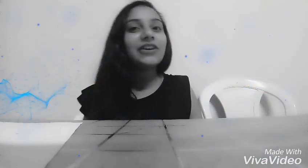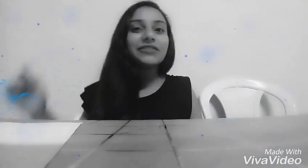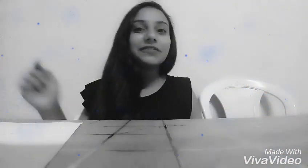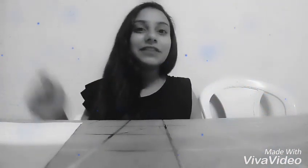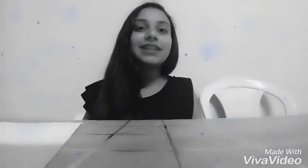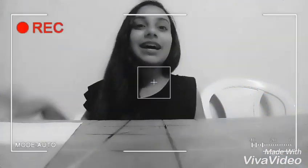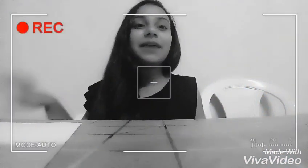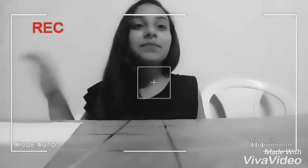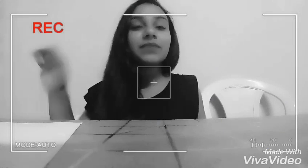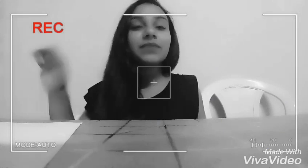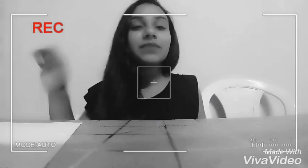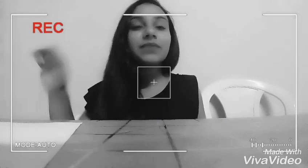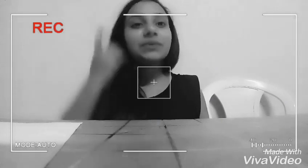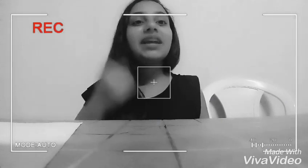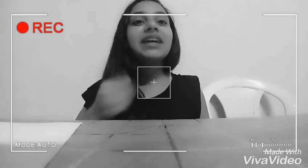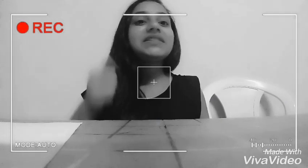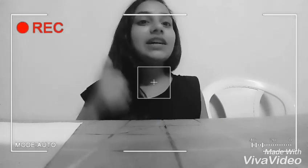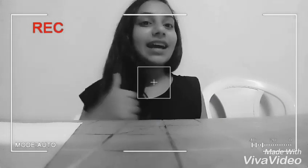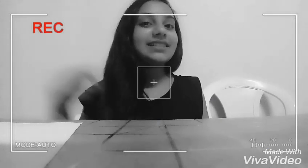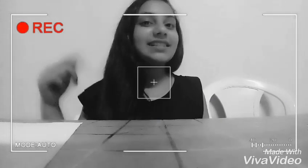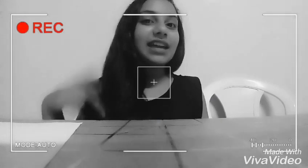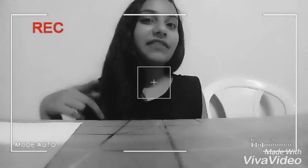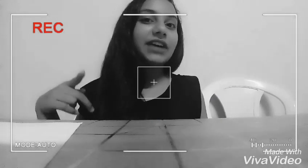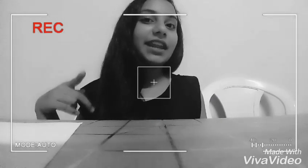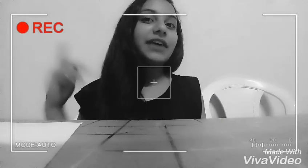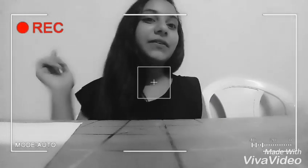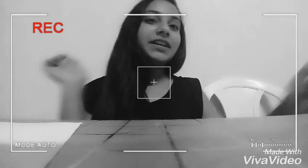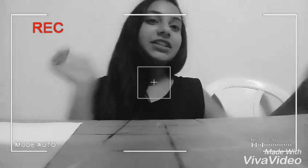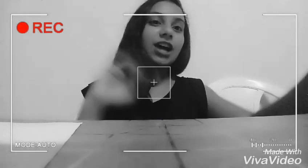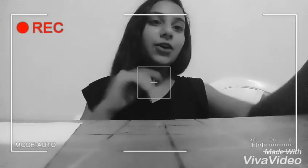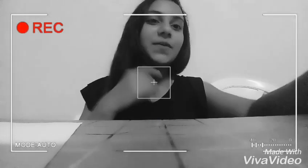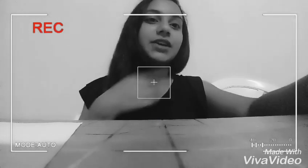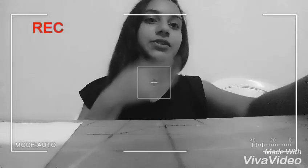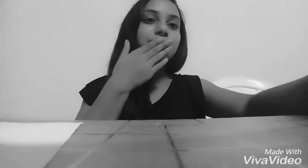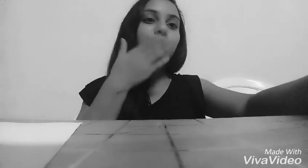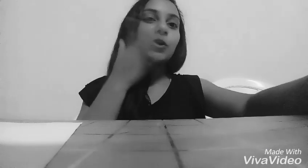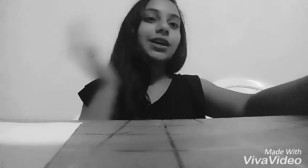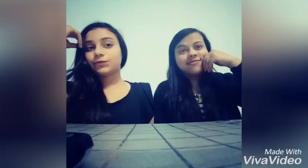que vou finalizar. Então, deixe seu like, se inscreva no canal e tchau, beijos.